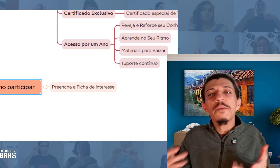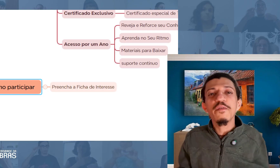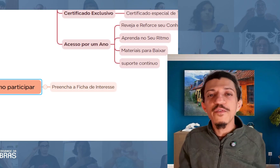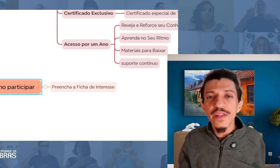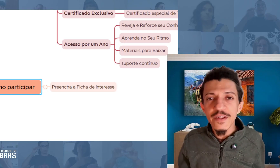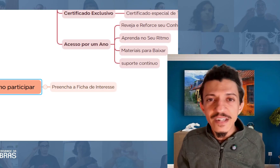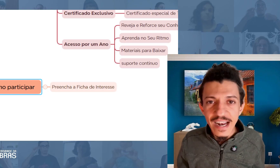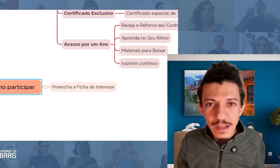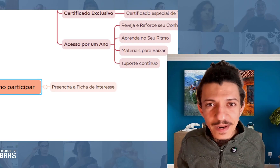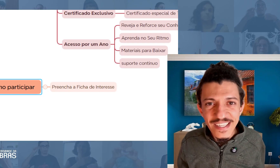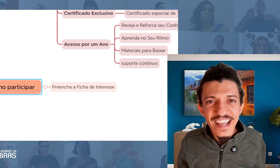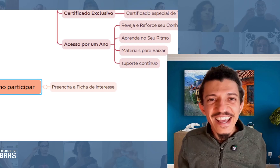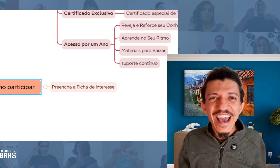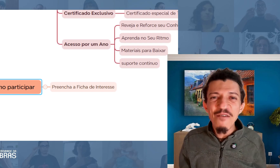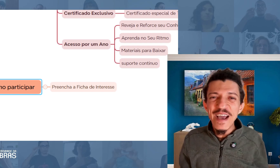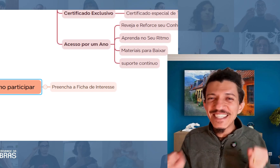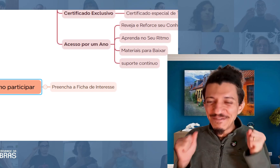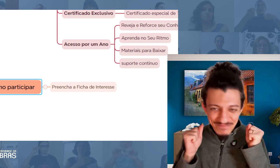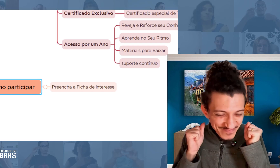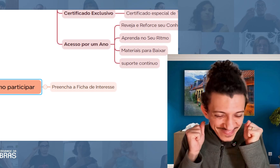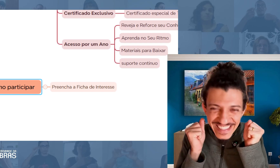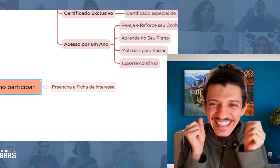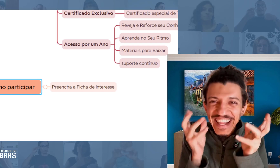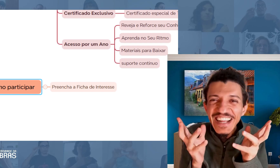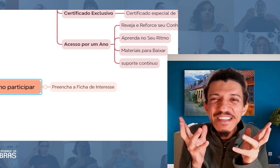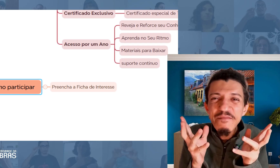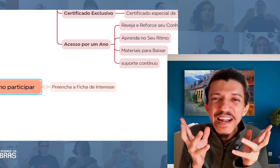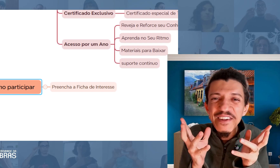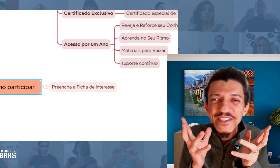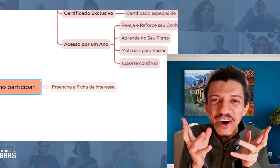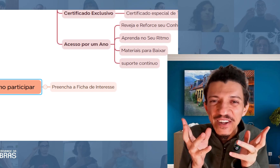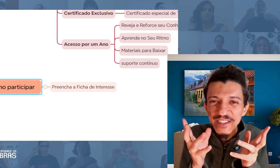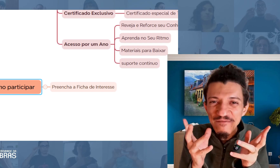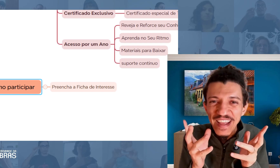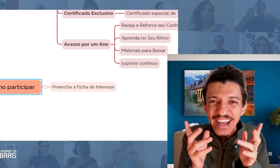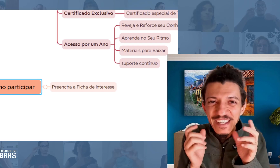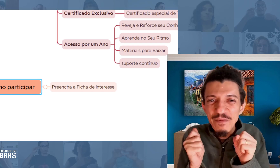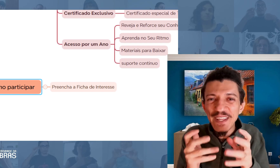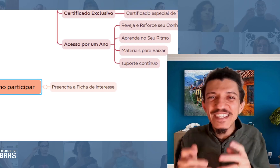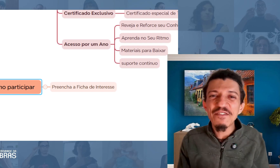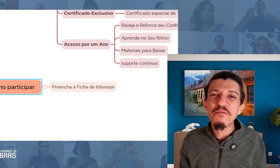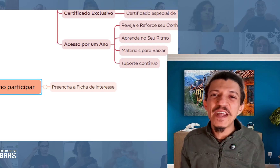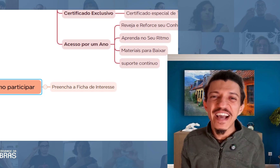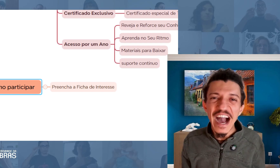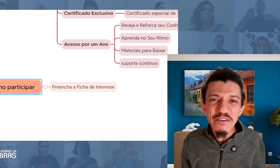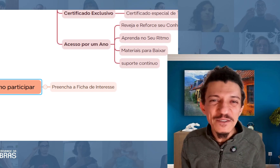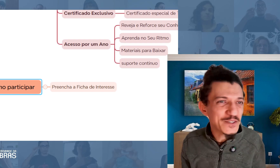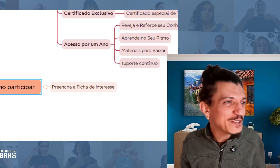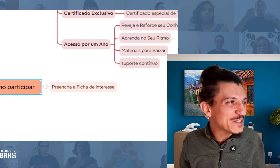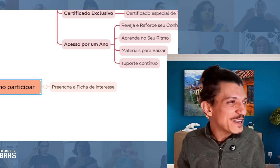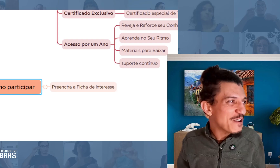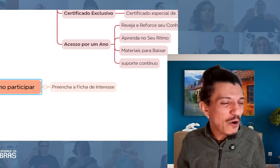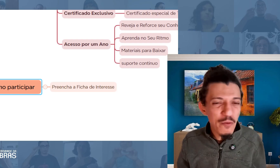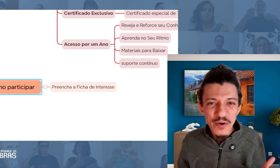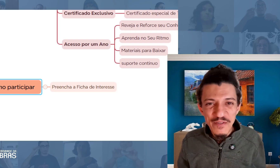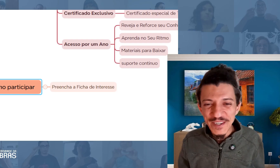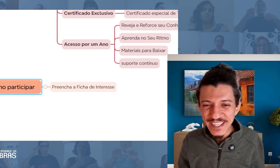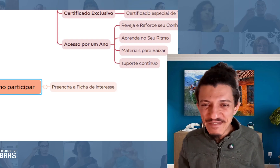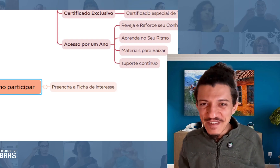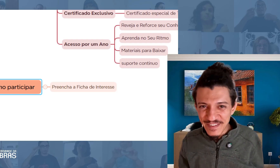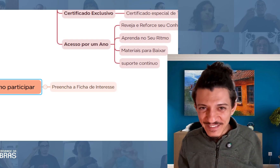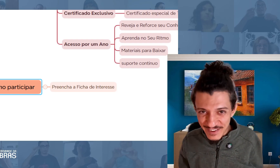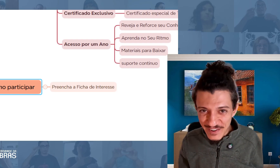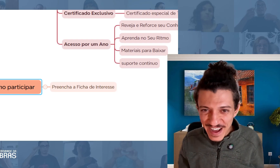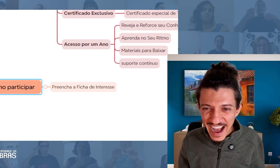ir se aprofundando na Libras e realmente ter esse brilho nos olhos de poder se comunicar com surdos, como